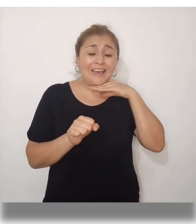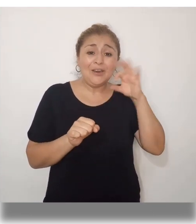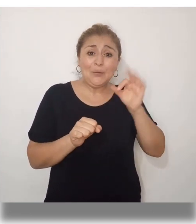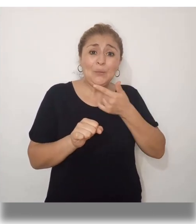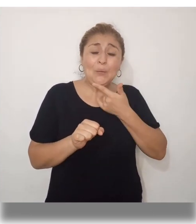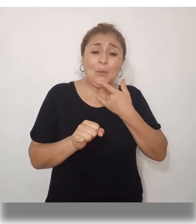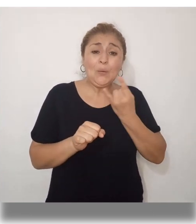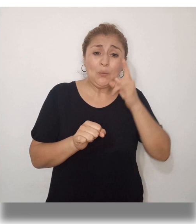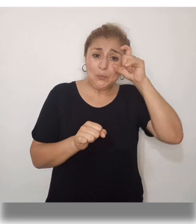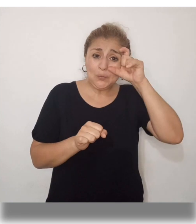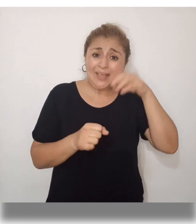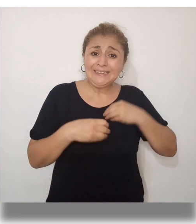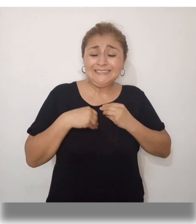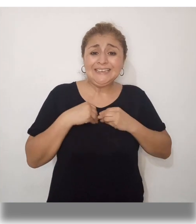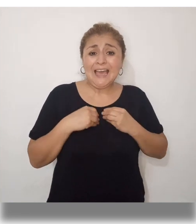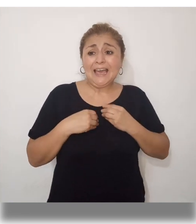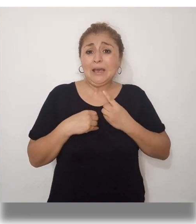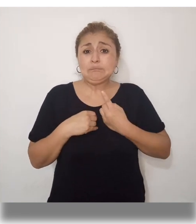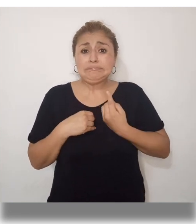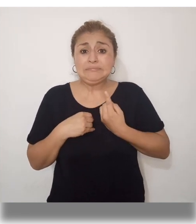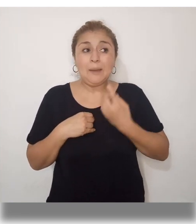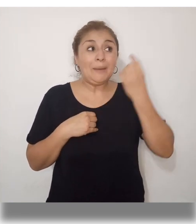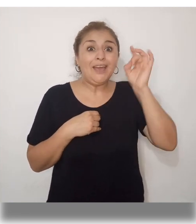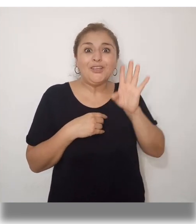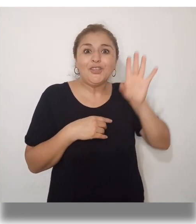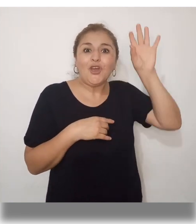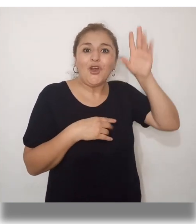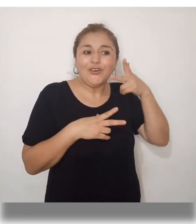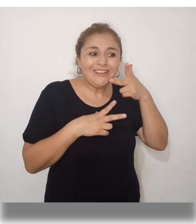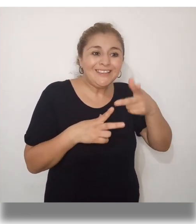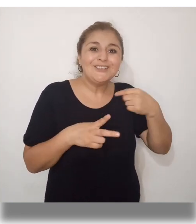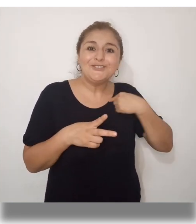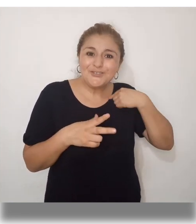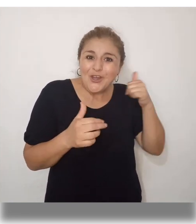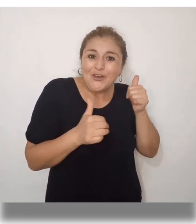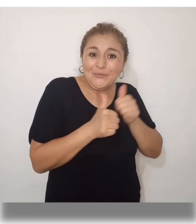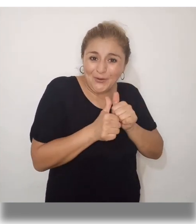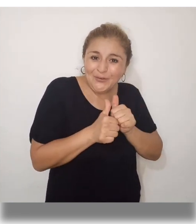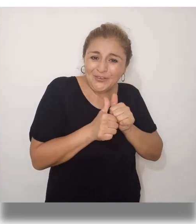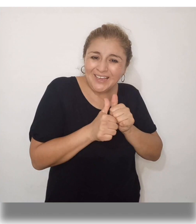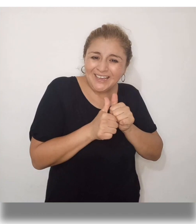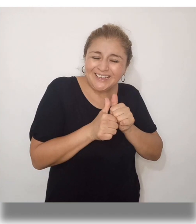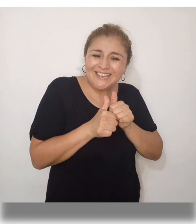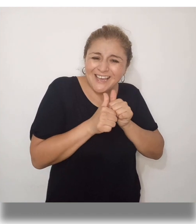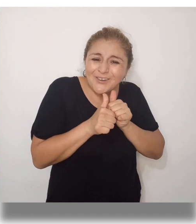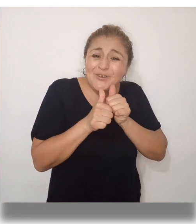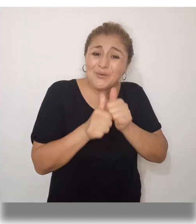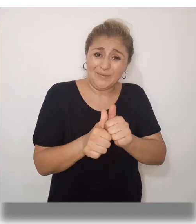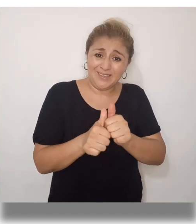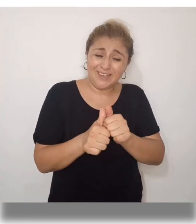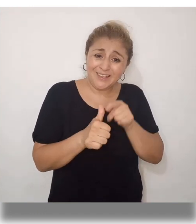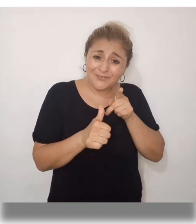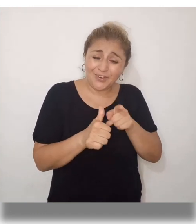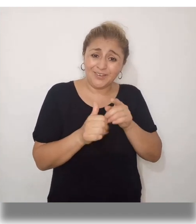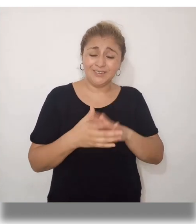que vayas Esta es nuestra garantía Dios está con nosotros y él no es un